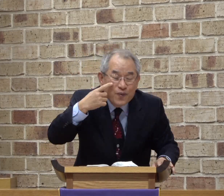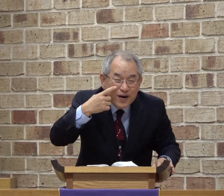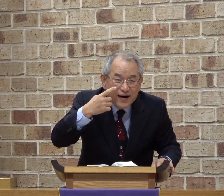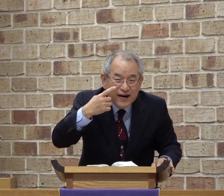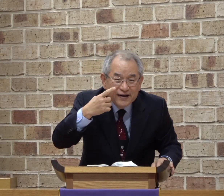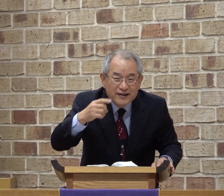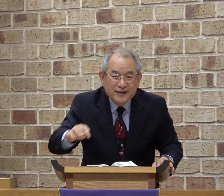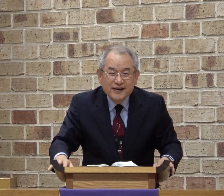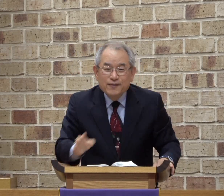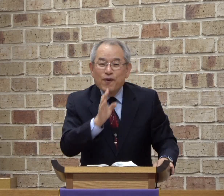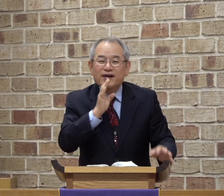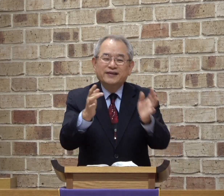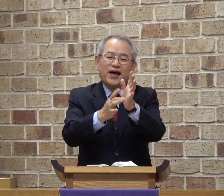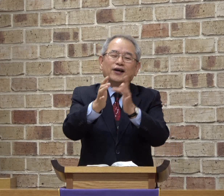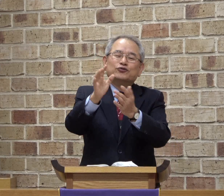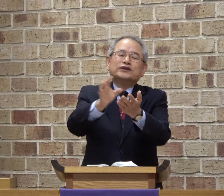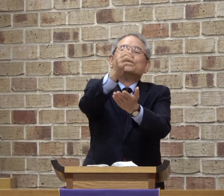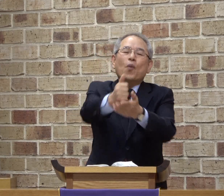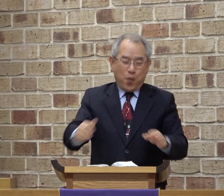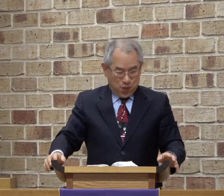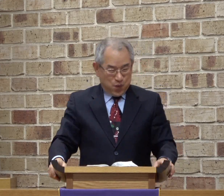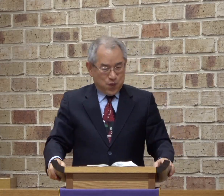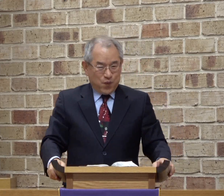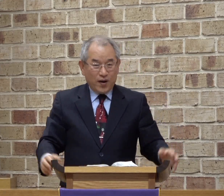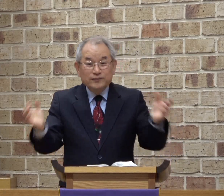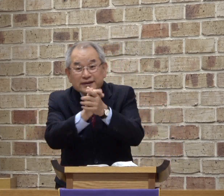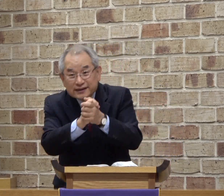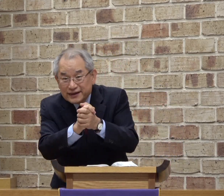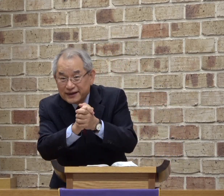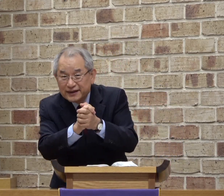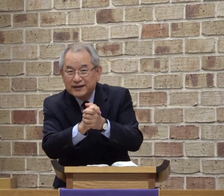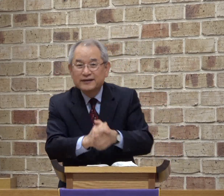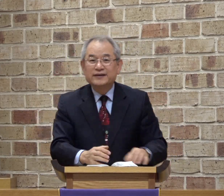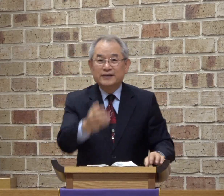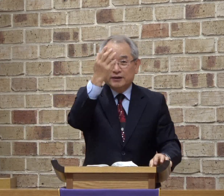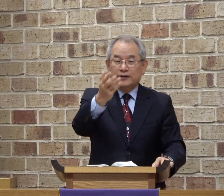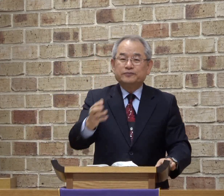오늘의 현재 시간이 인생의 행복을 여는 선물이라는 뜻입니다.